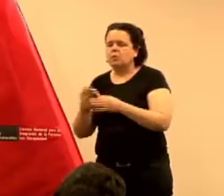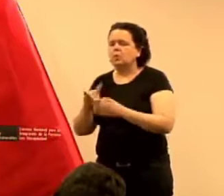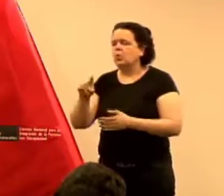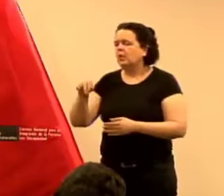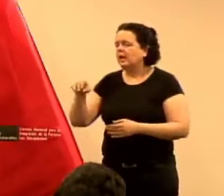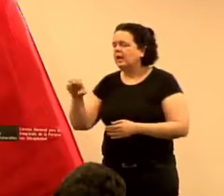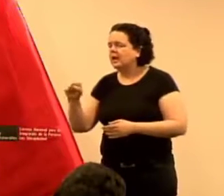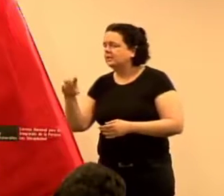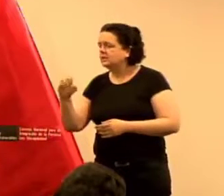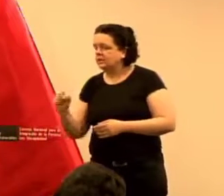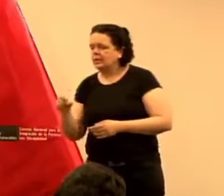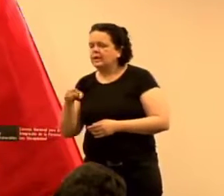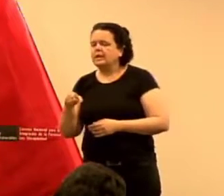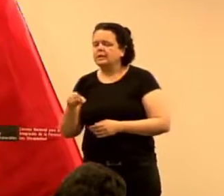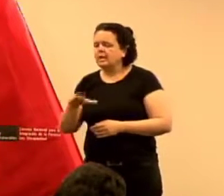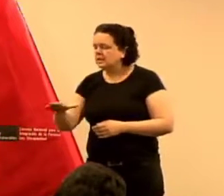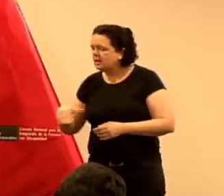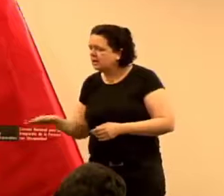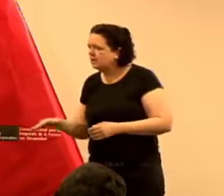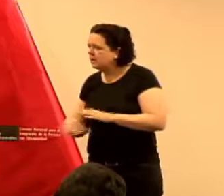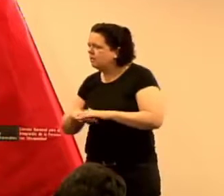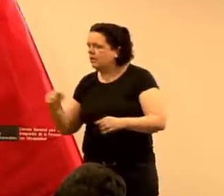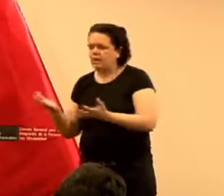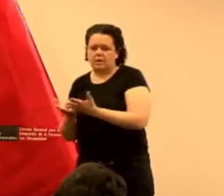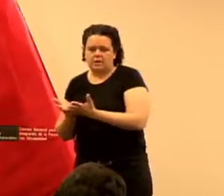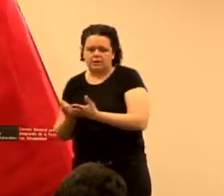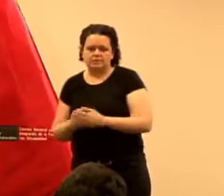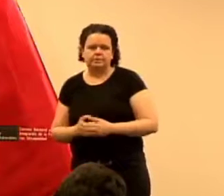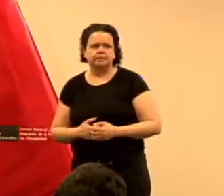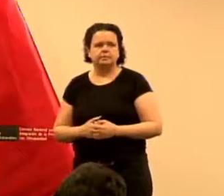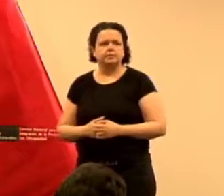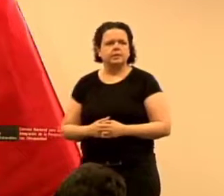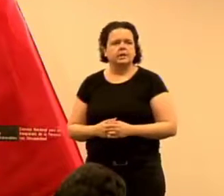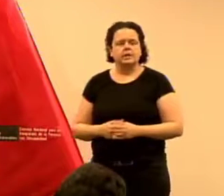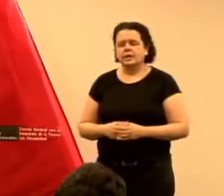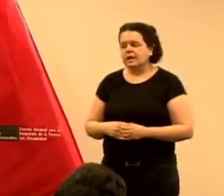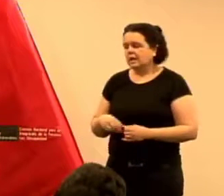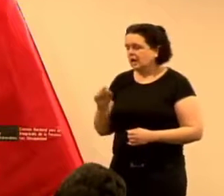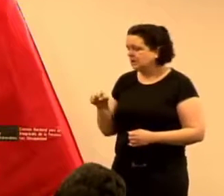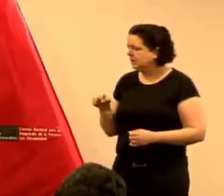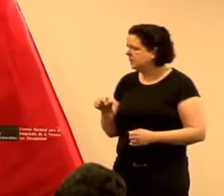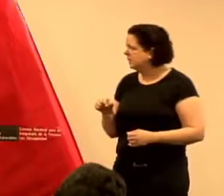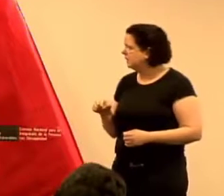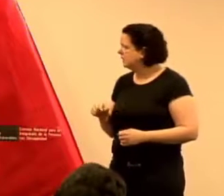sobre la iniciativa global de niños y niñas fuera de la escuela. Eso,